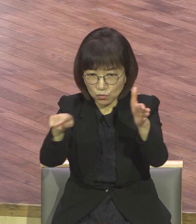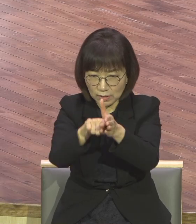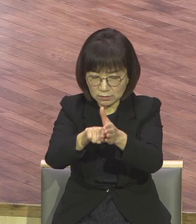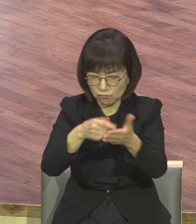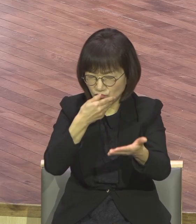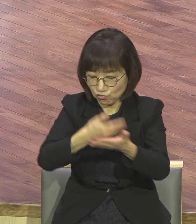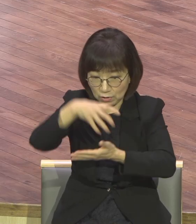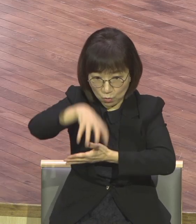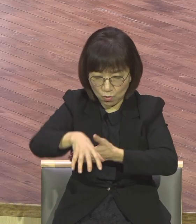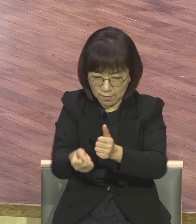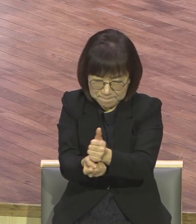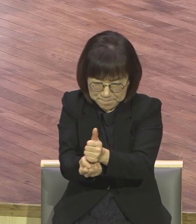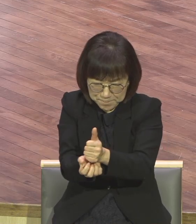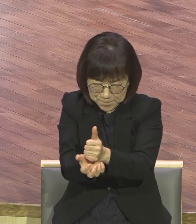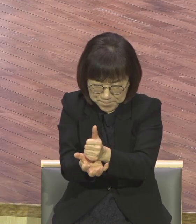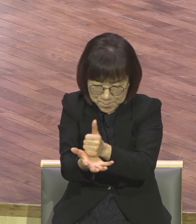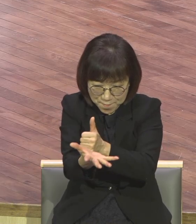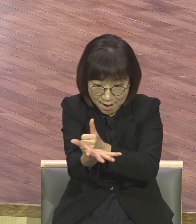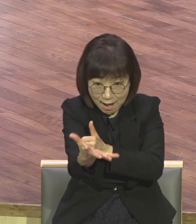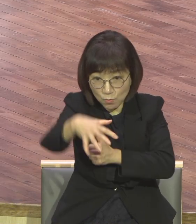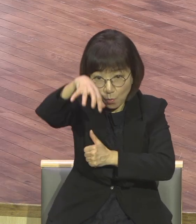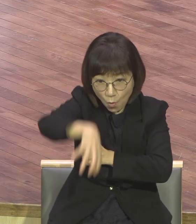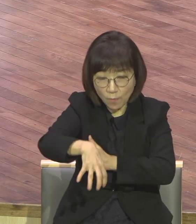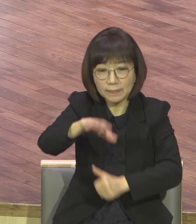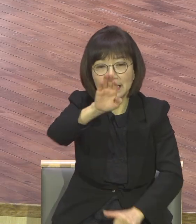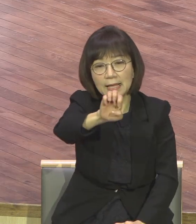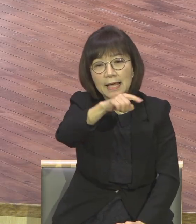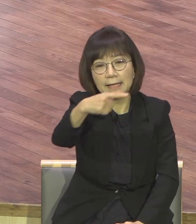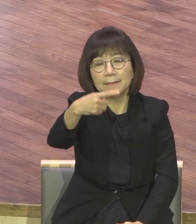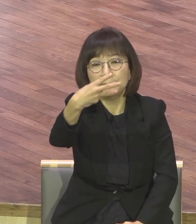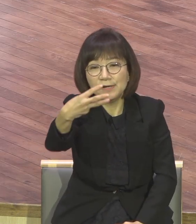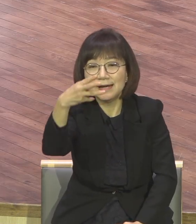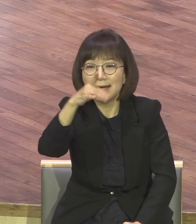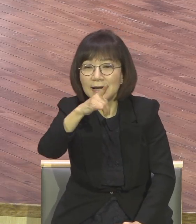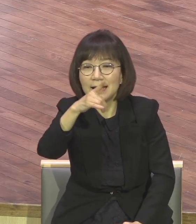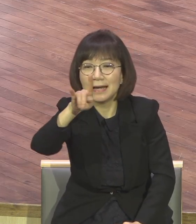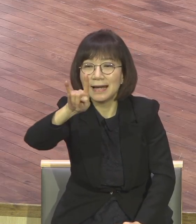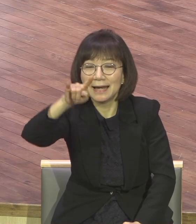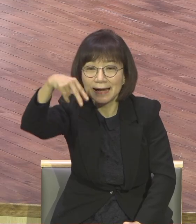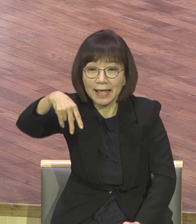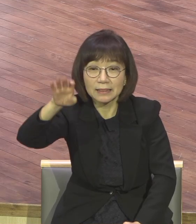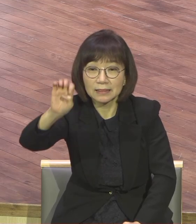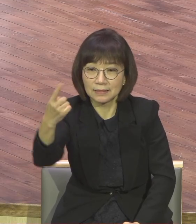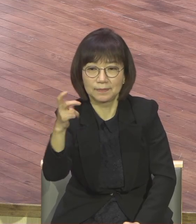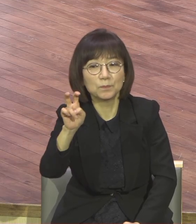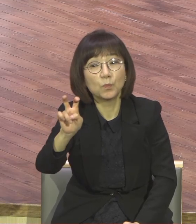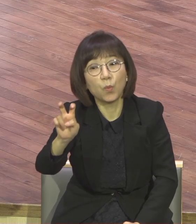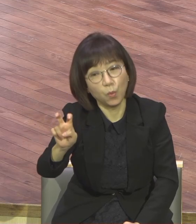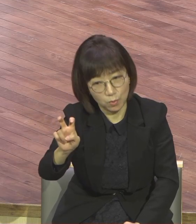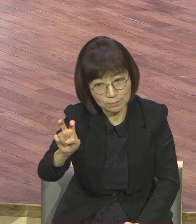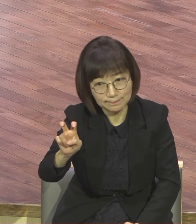이방인의 딸, 아이들 딸 실제로 이 2, 3천 나라 다민족들이 이곳에 와서 마음껏